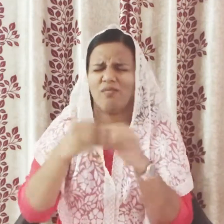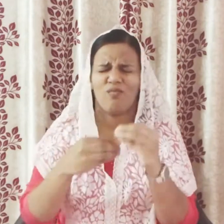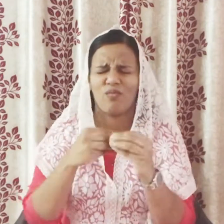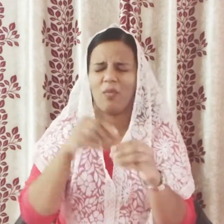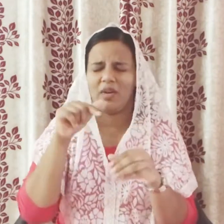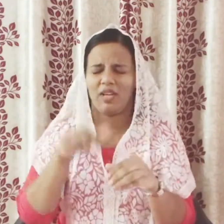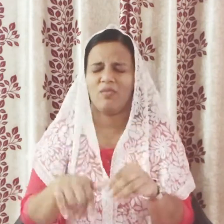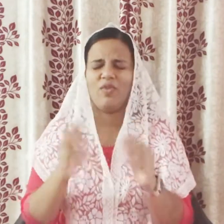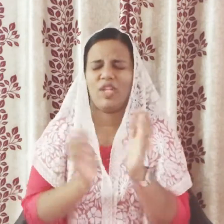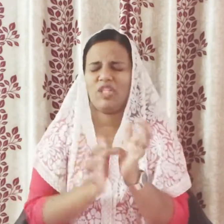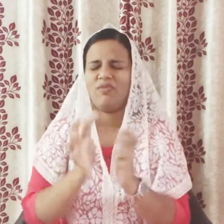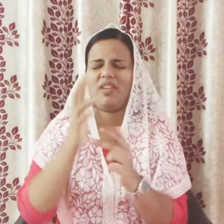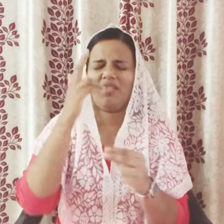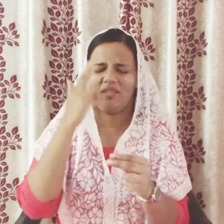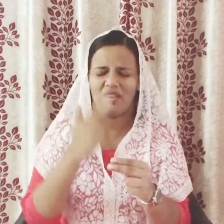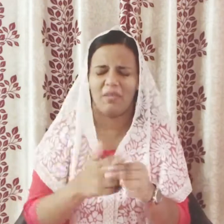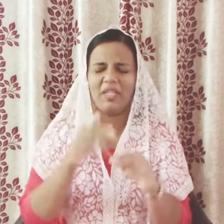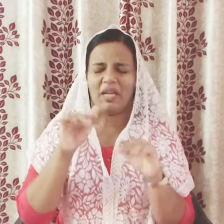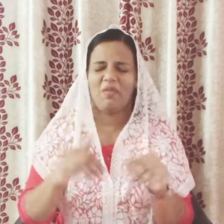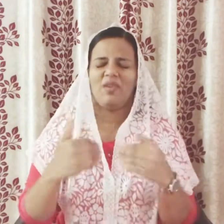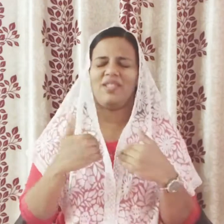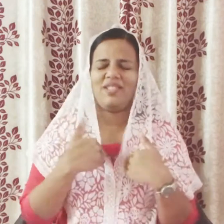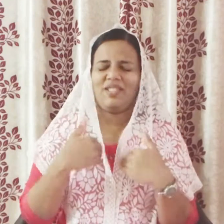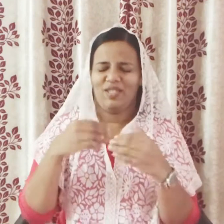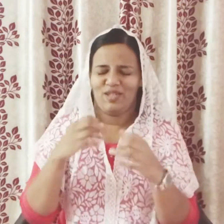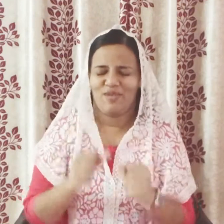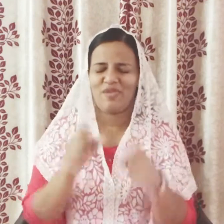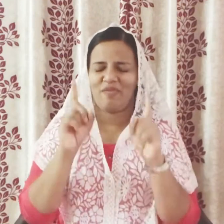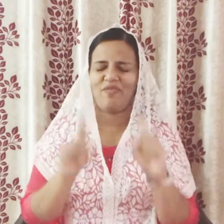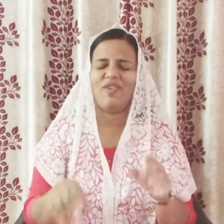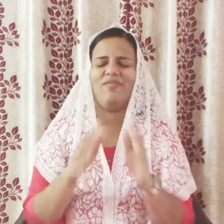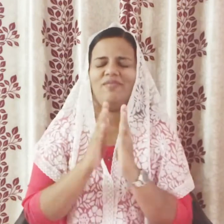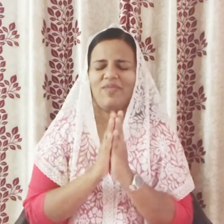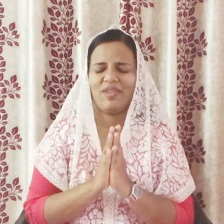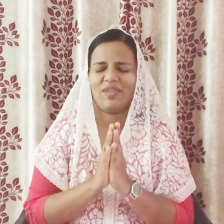ഭാരപ്പെടുന്നവർ ഇന്ന് പകൽക്കാലം യേശു ക്രിസ്തുവിൻ്റെ നാമത്തിൽ സൗഖ്യം പ്രാപിക്കുന്നതിനായി